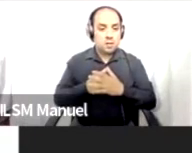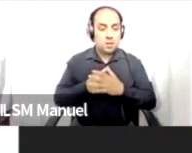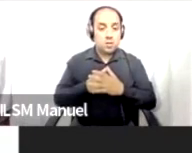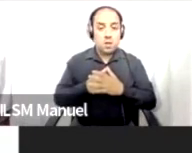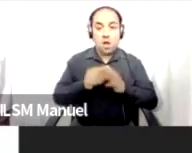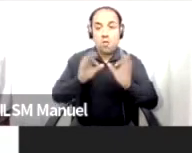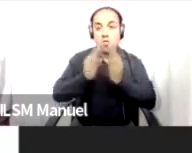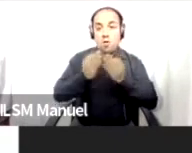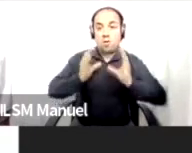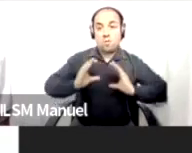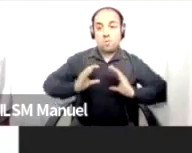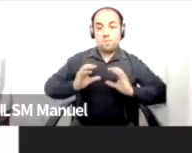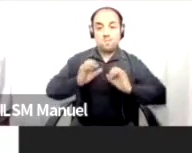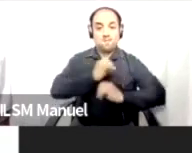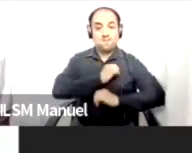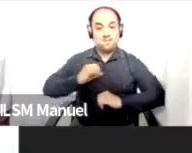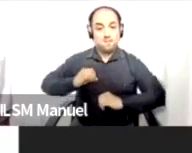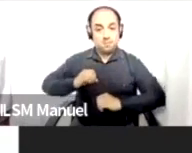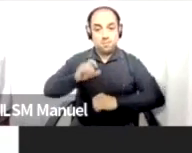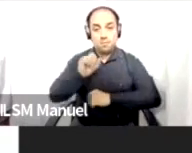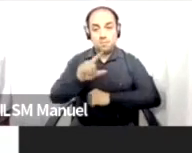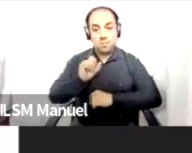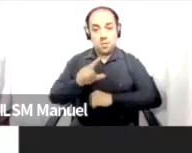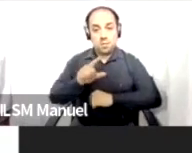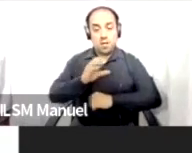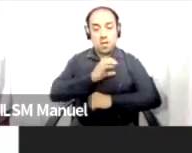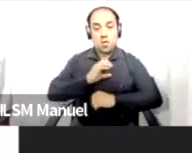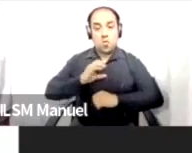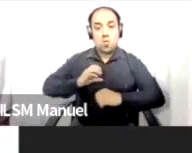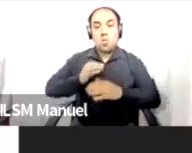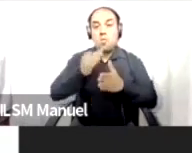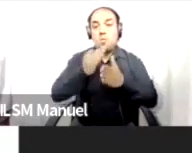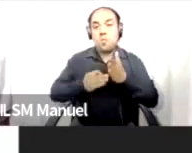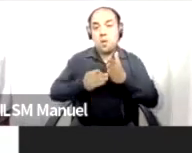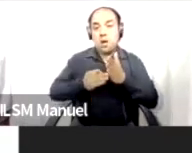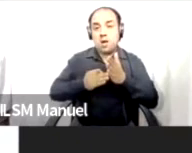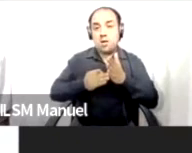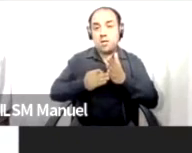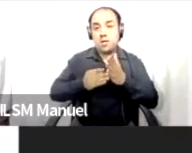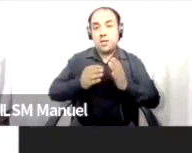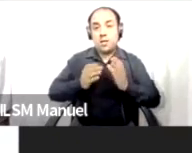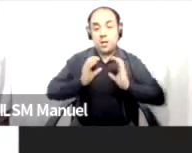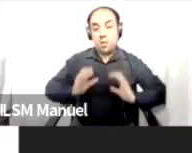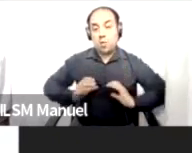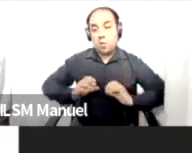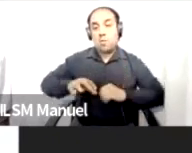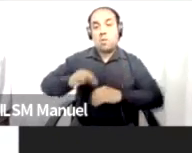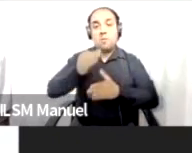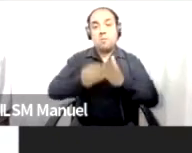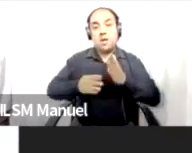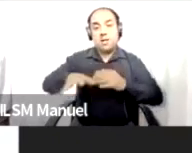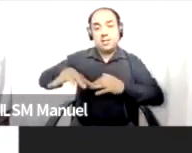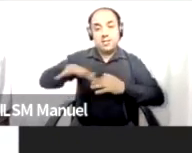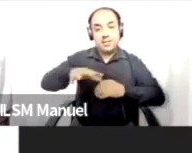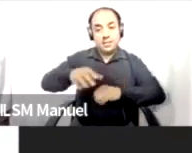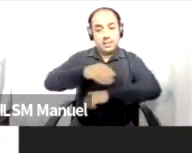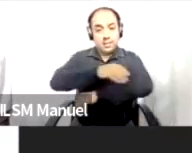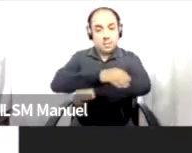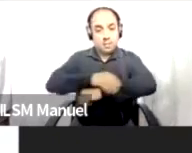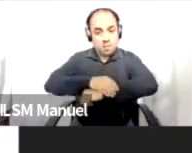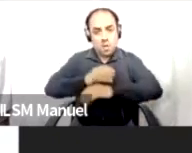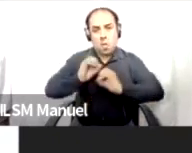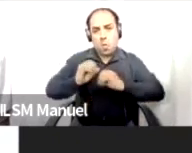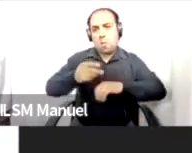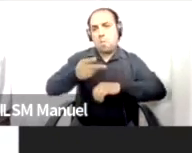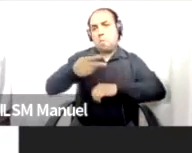obligatoria, sino también desde estos cuerpos incompletos que se adhieren a ese ideal normalizador.